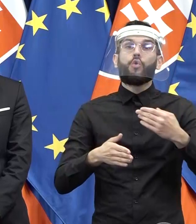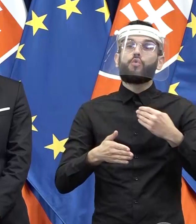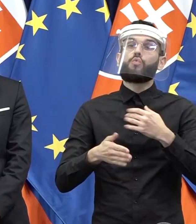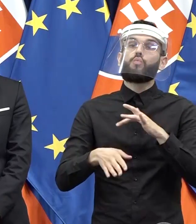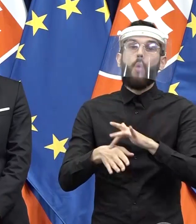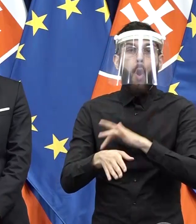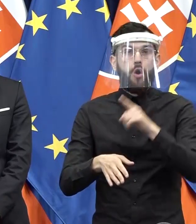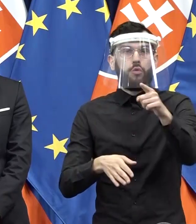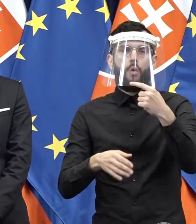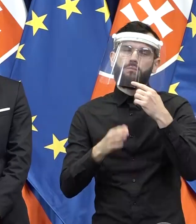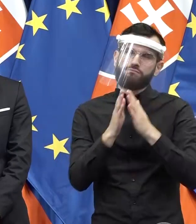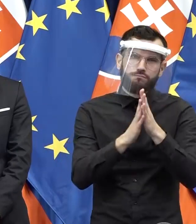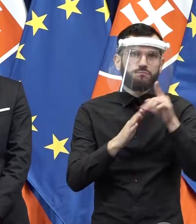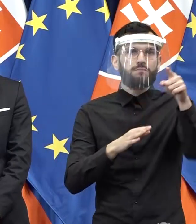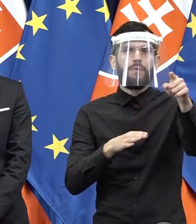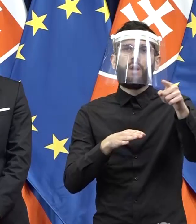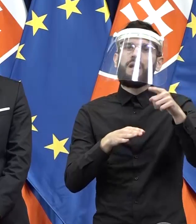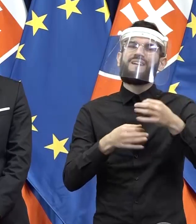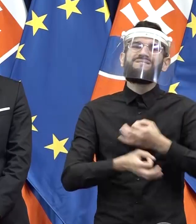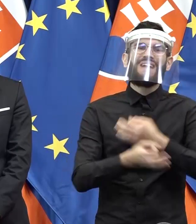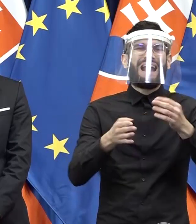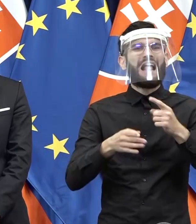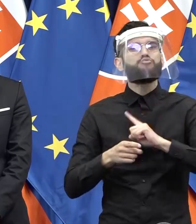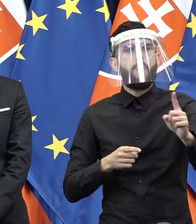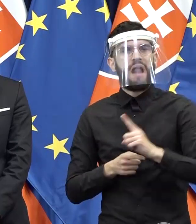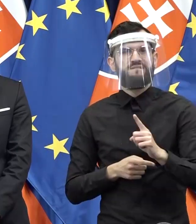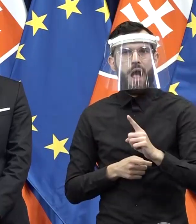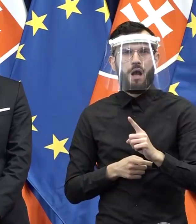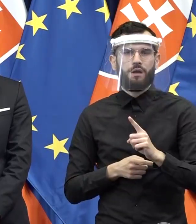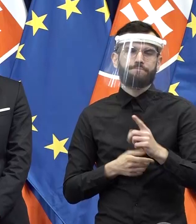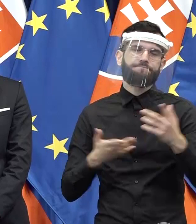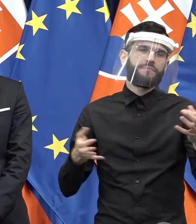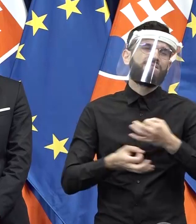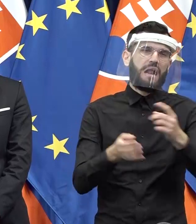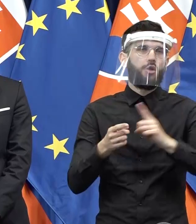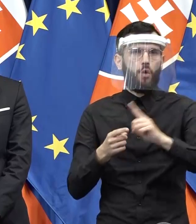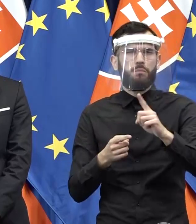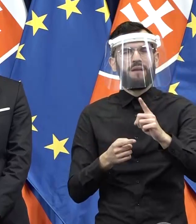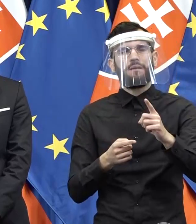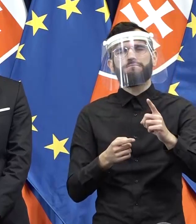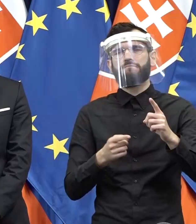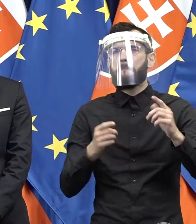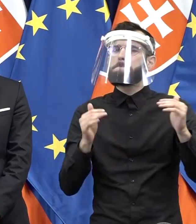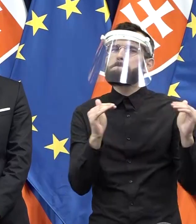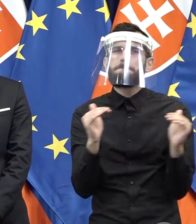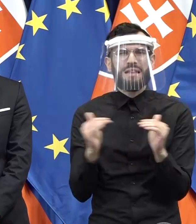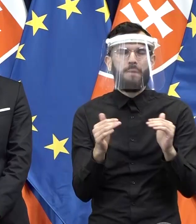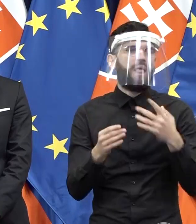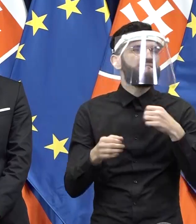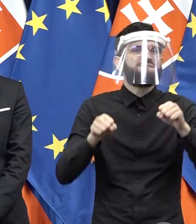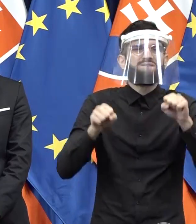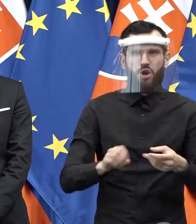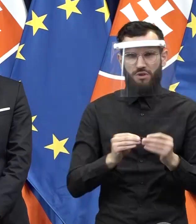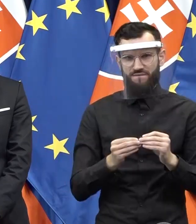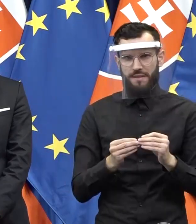necestovali hromadnou dopravou, respektíve využívali hromadnú dopravu len v absolútne nevyhnutných prípadoch.